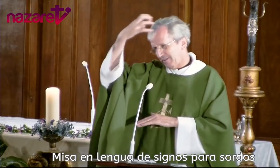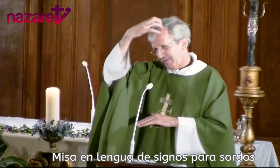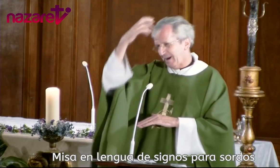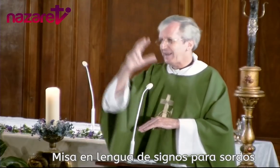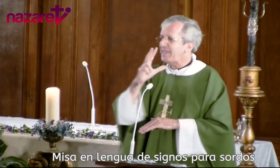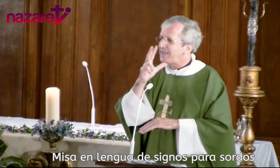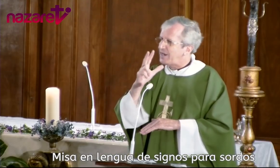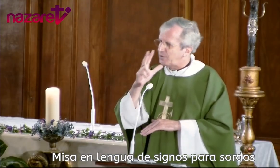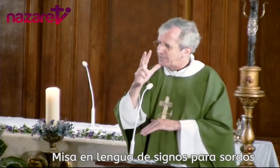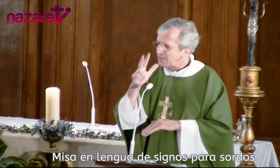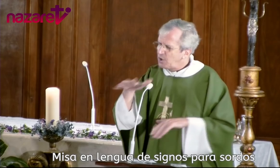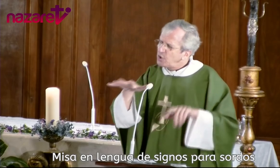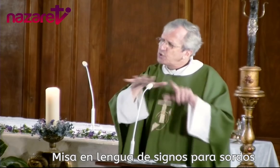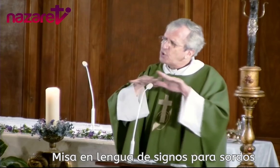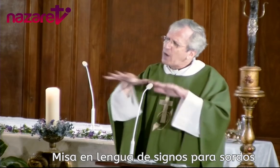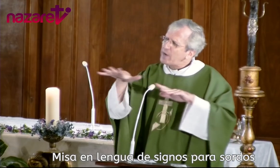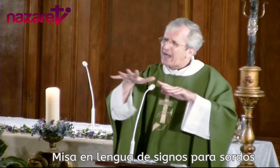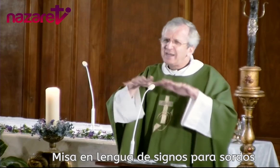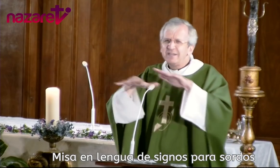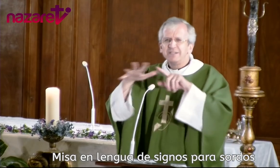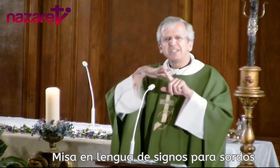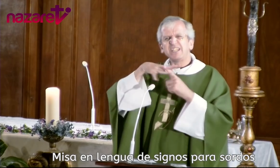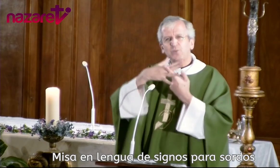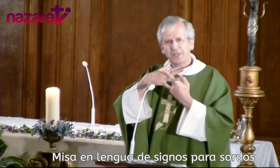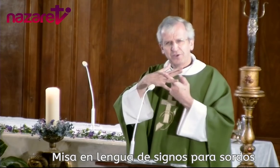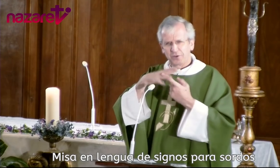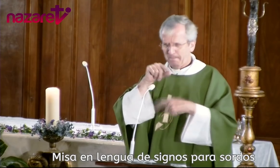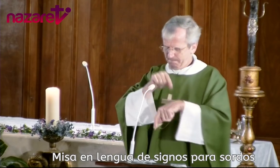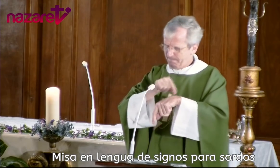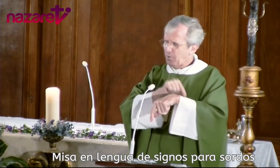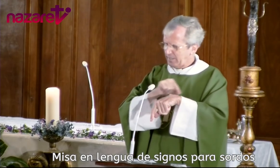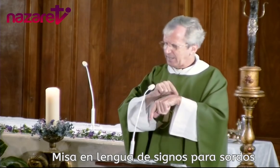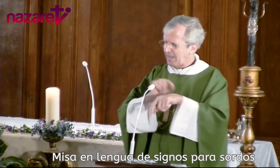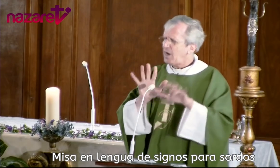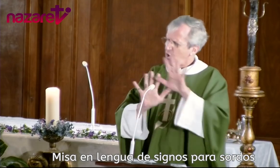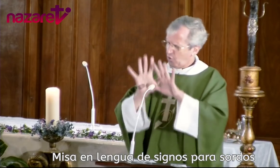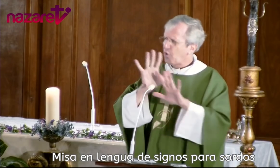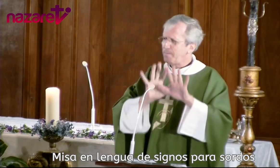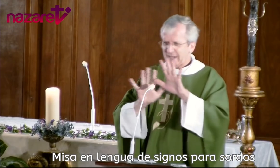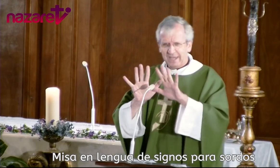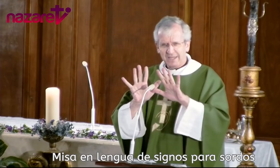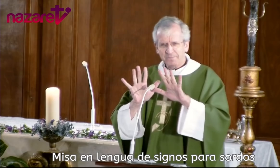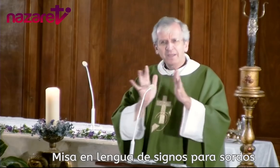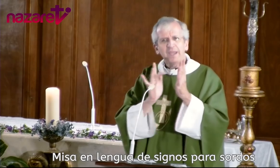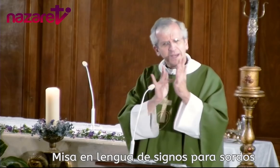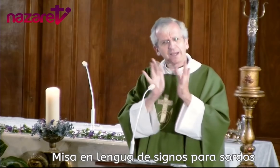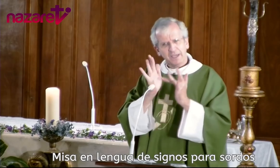del rey Herodes. Toda una situación política complicada en la que